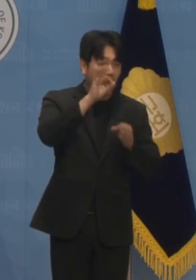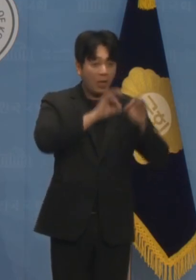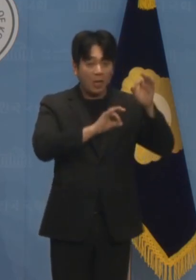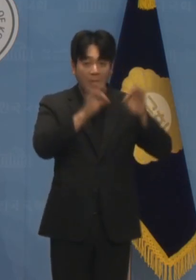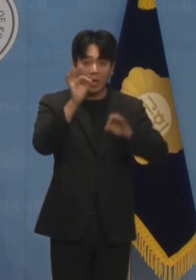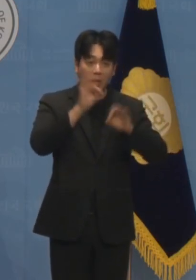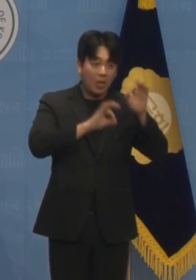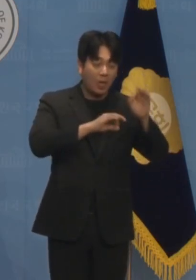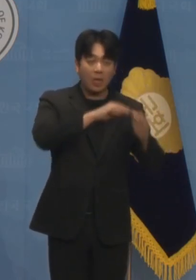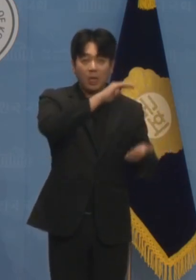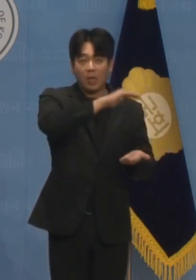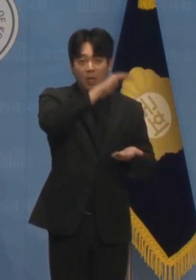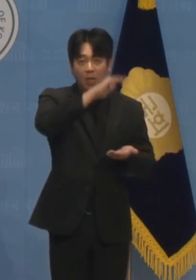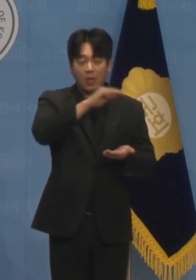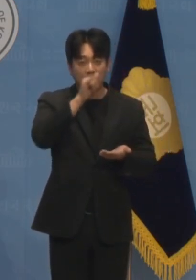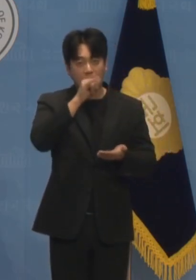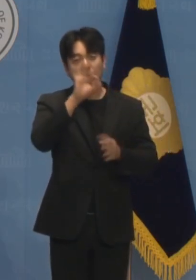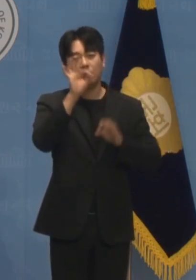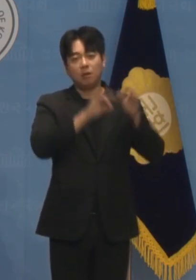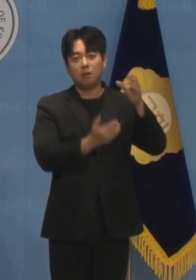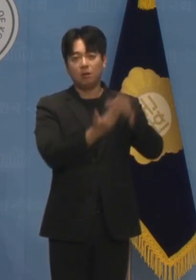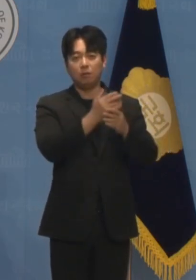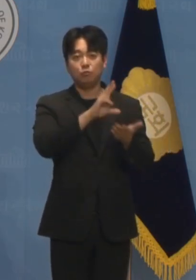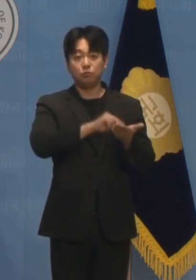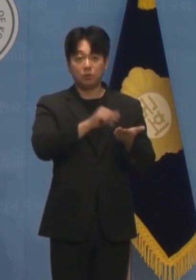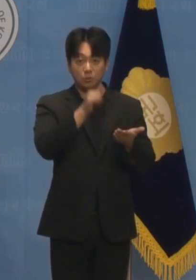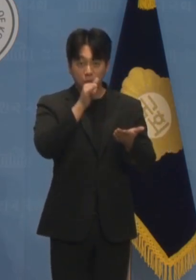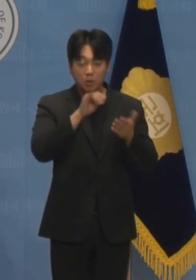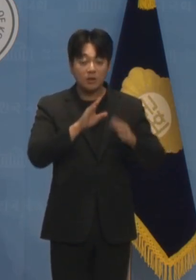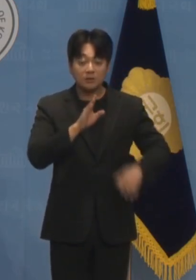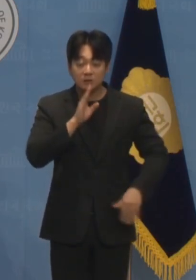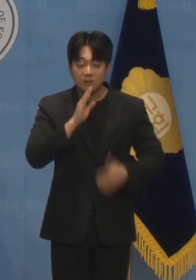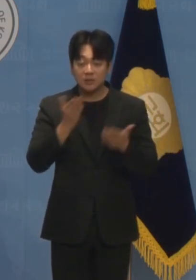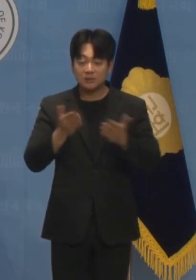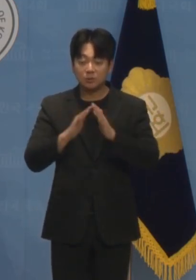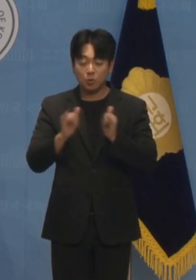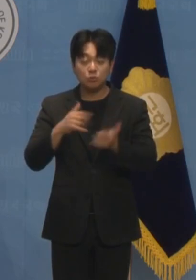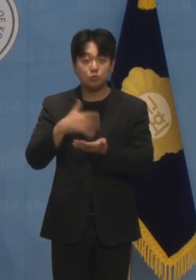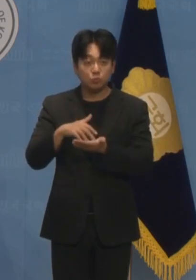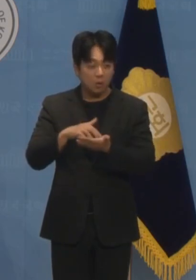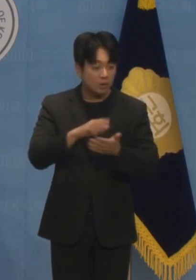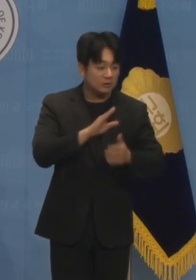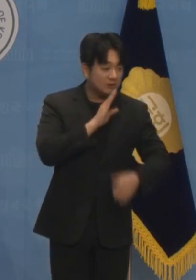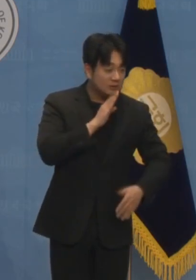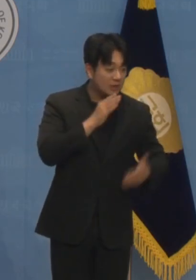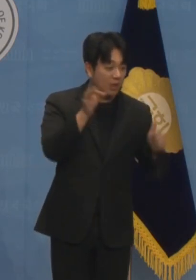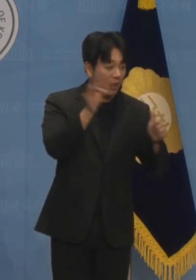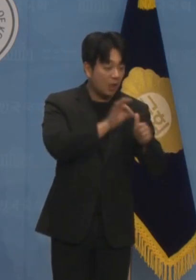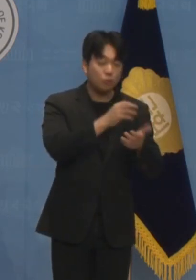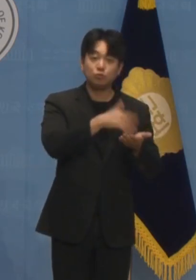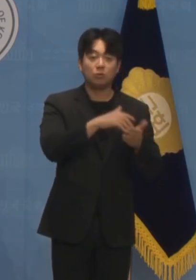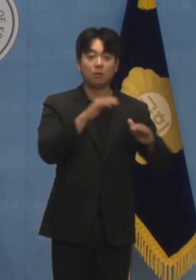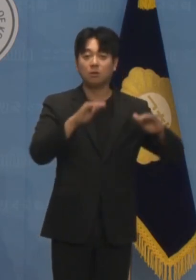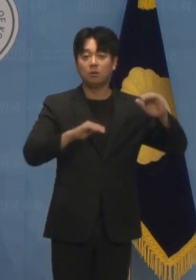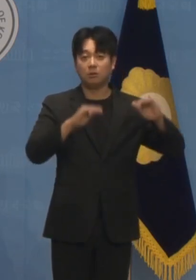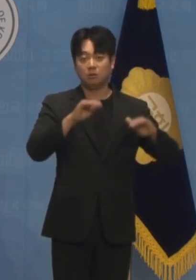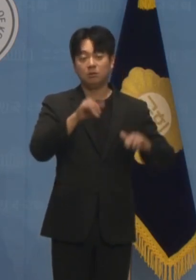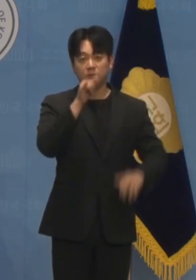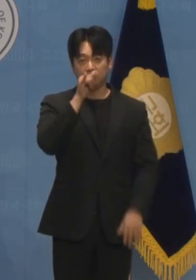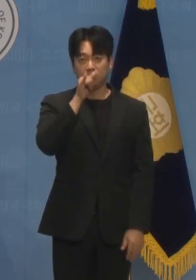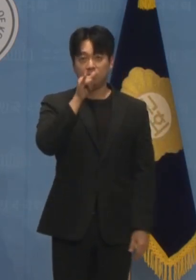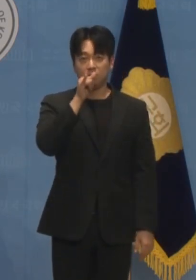실제 인건비 지급일은하고도 현원이 맞지가 않습니다. 대한체육회 자체 수입에서